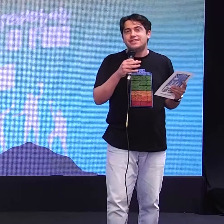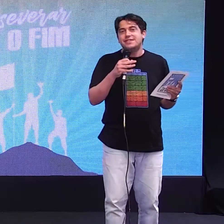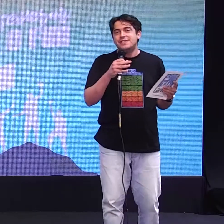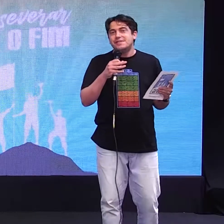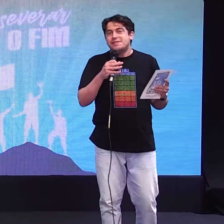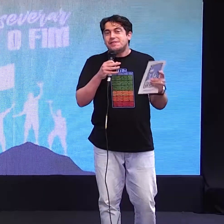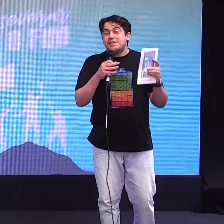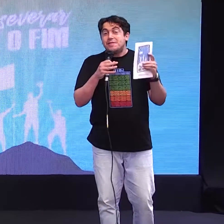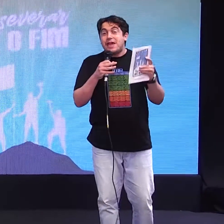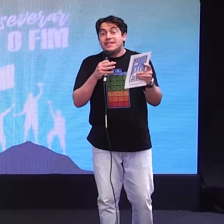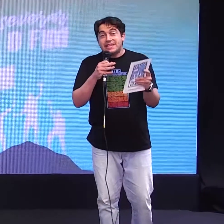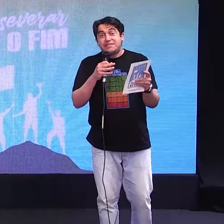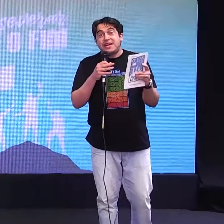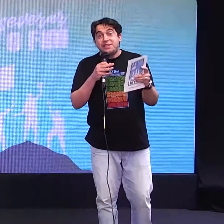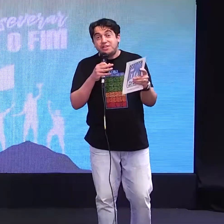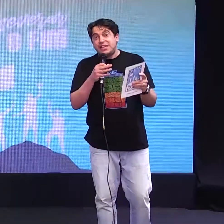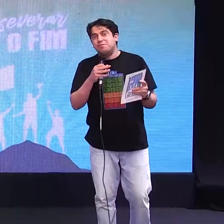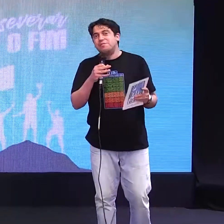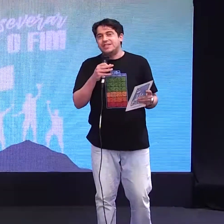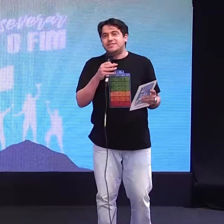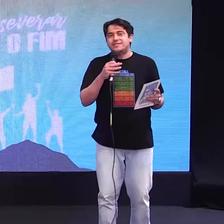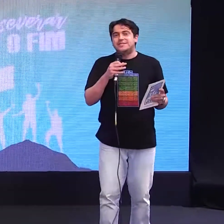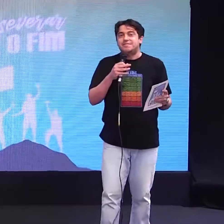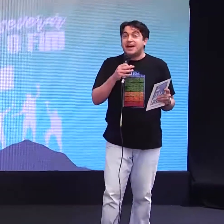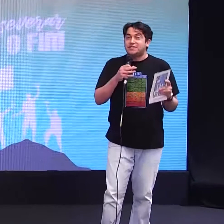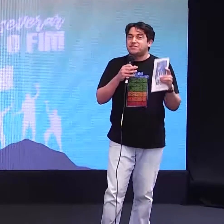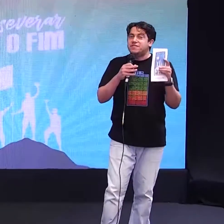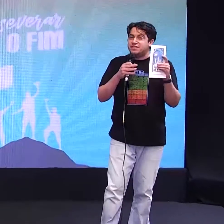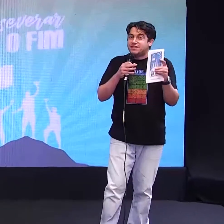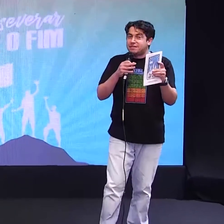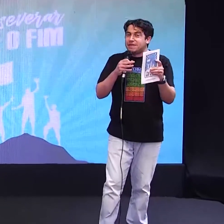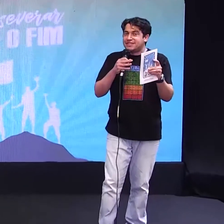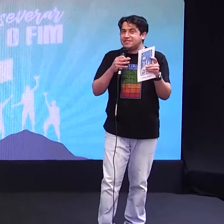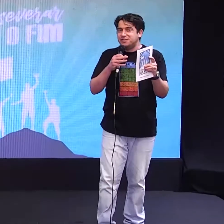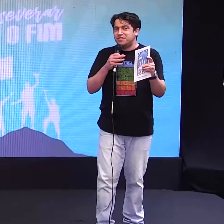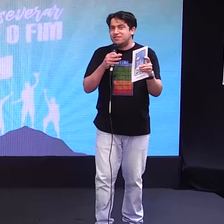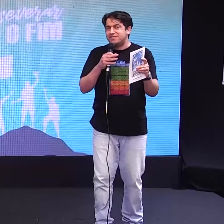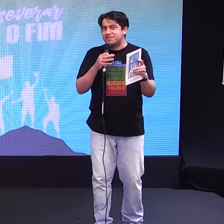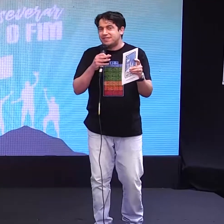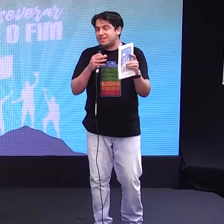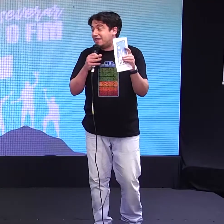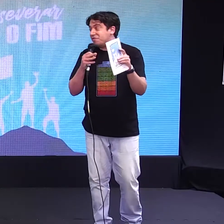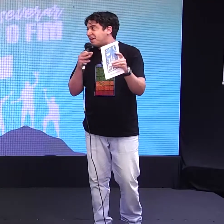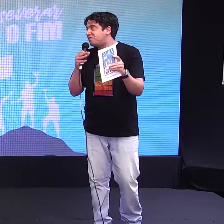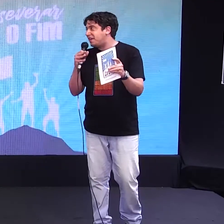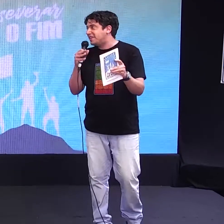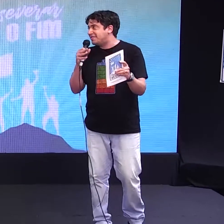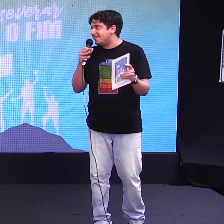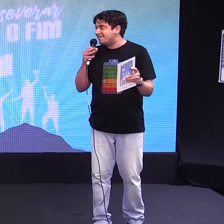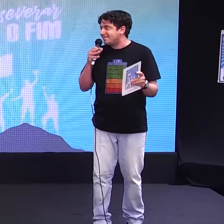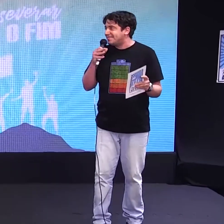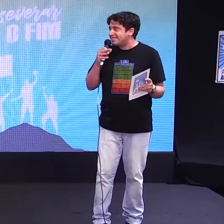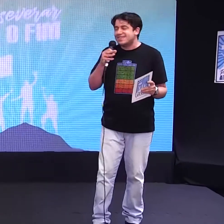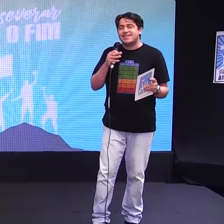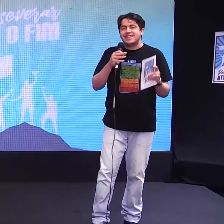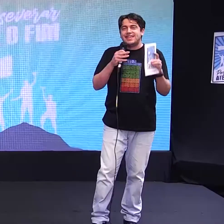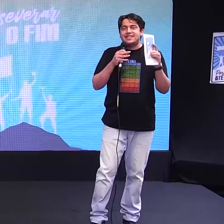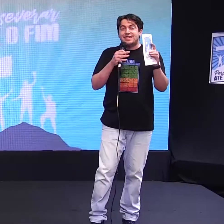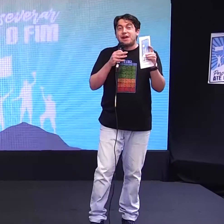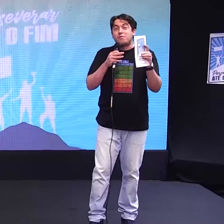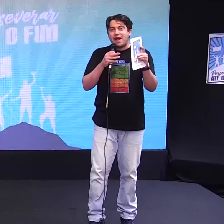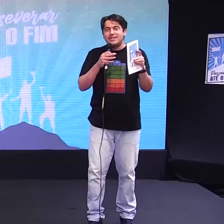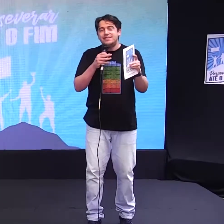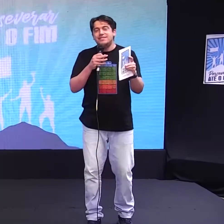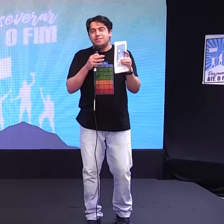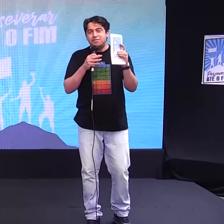Venezuela. A internet falhou naquele momento. Mas o vídeo vai ser passado de novo. Ninguém vai ficar fora não, né?